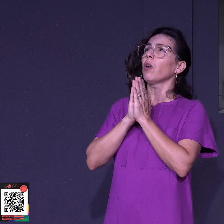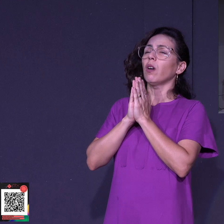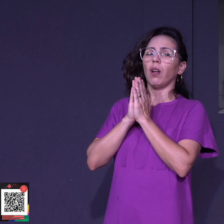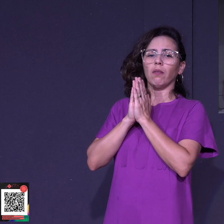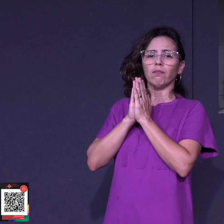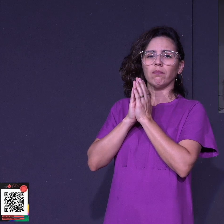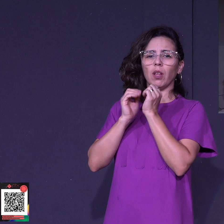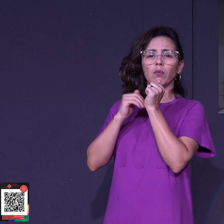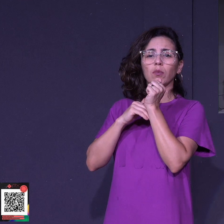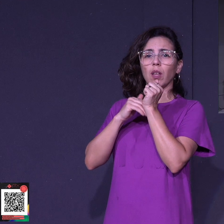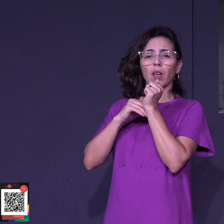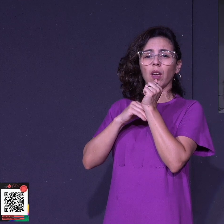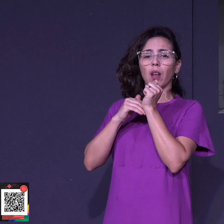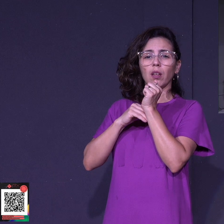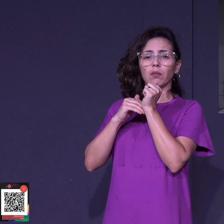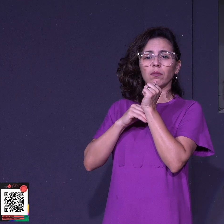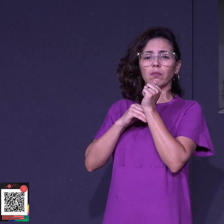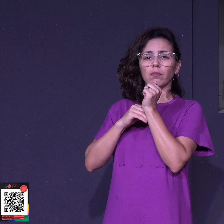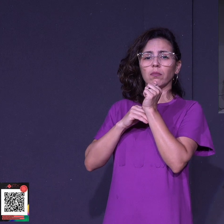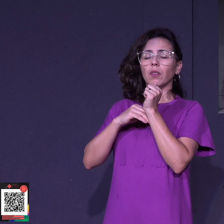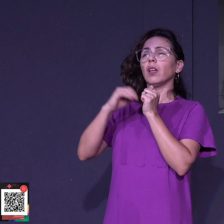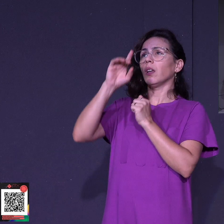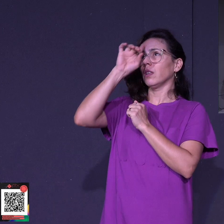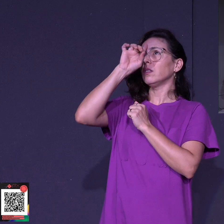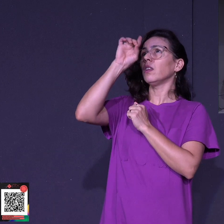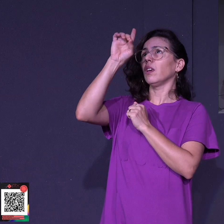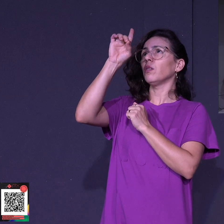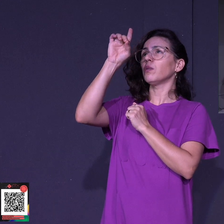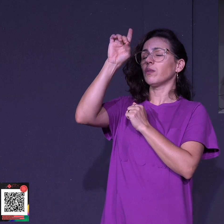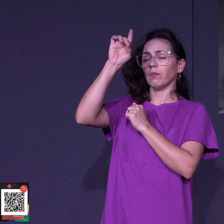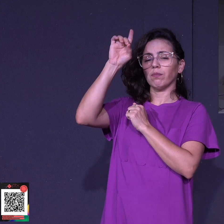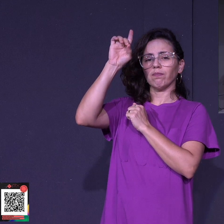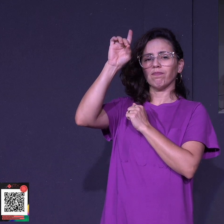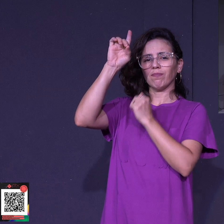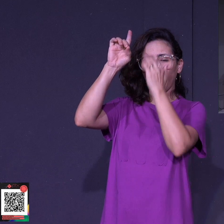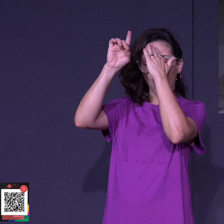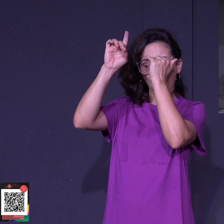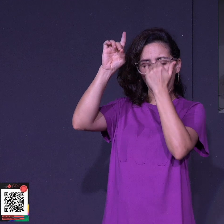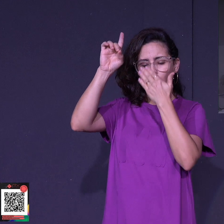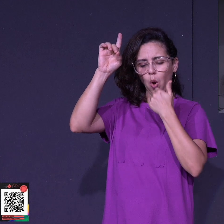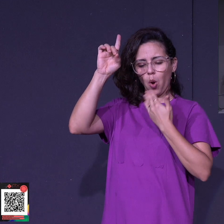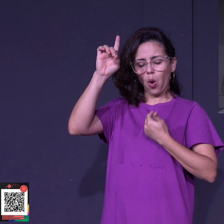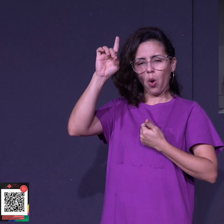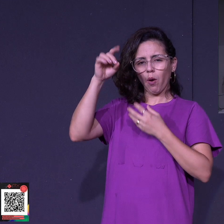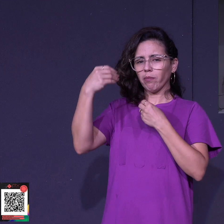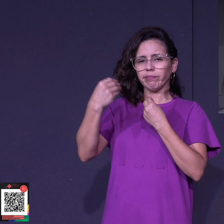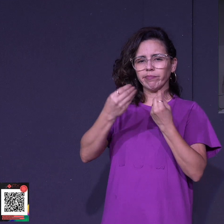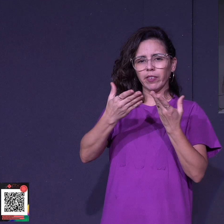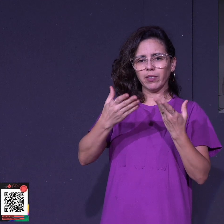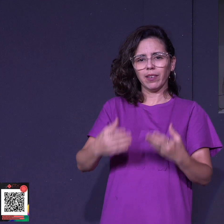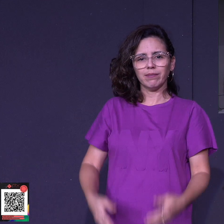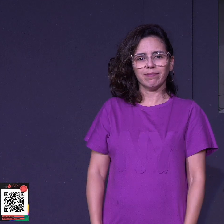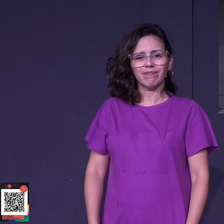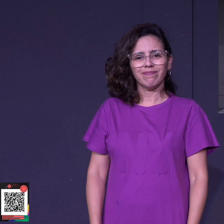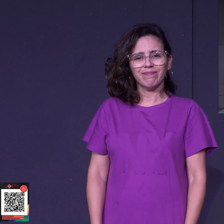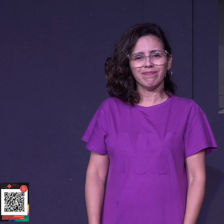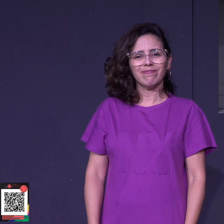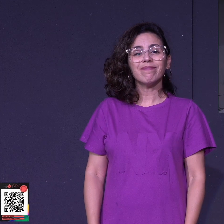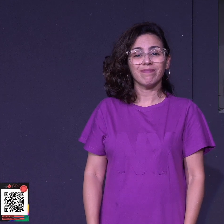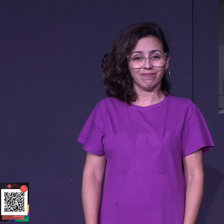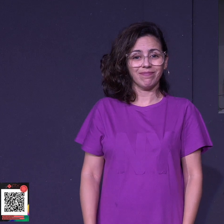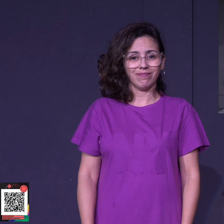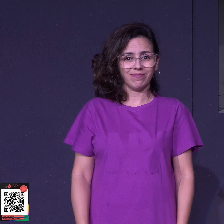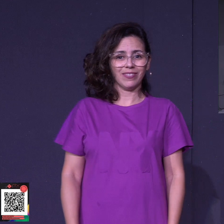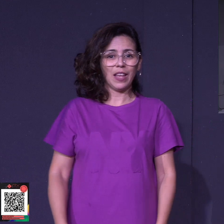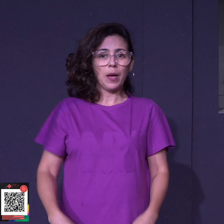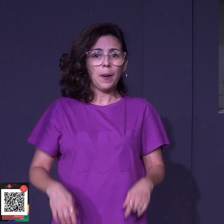Você crê assim? Esse é um princípio que devemos adotar em nossa vida. Falar menos. Crer na ação e na